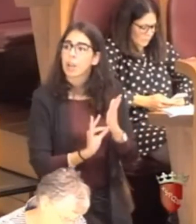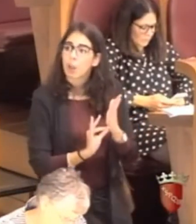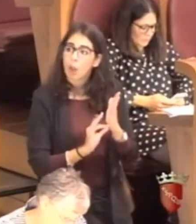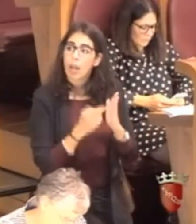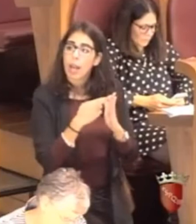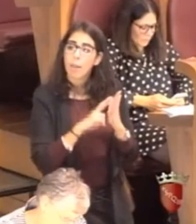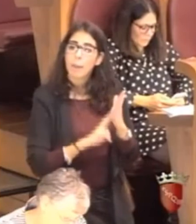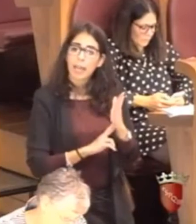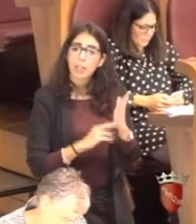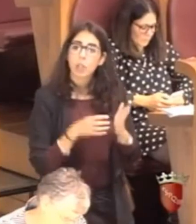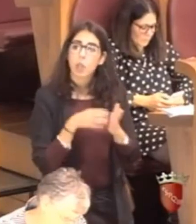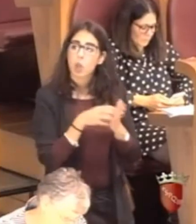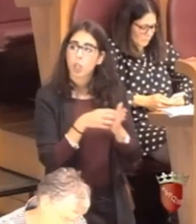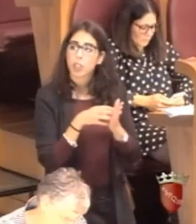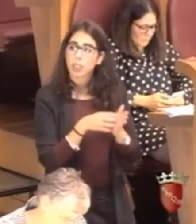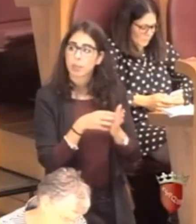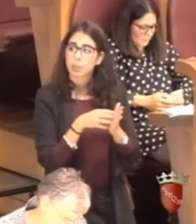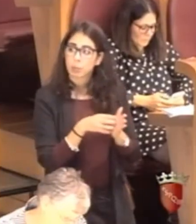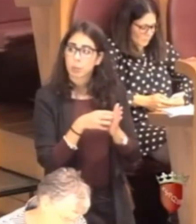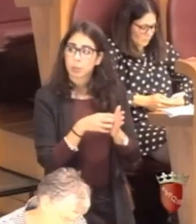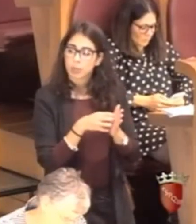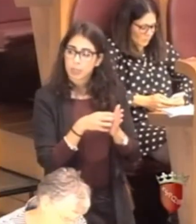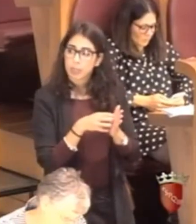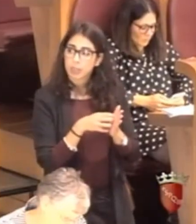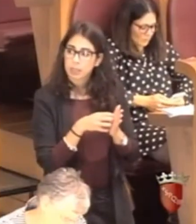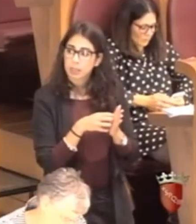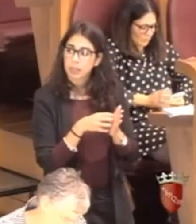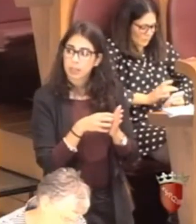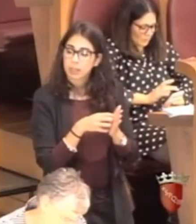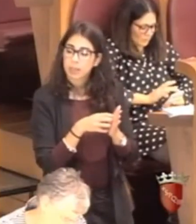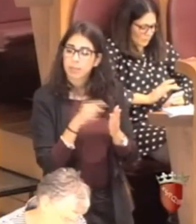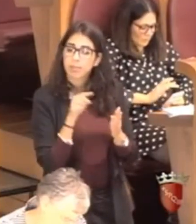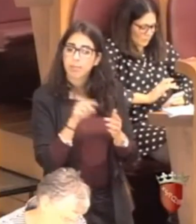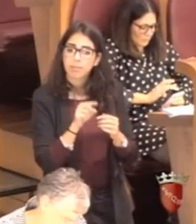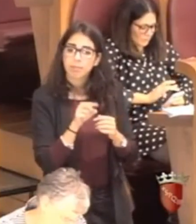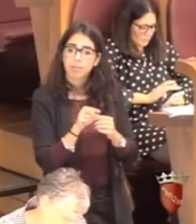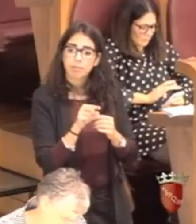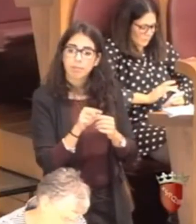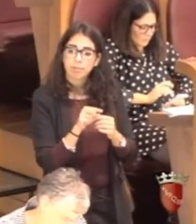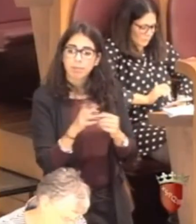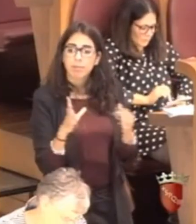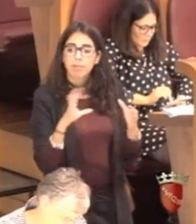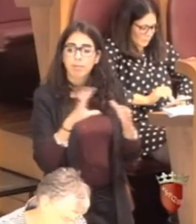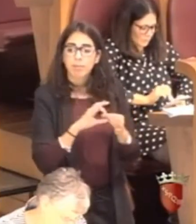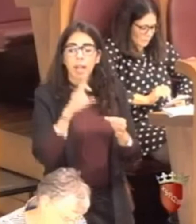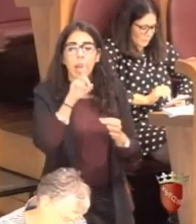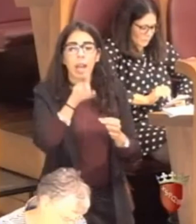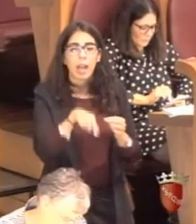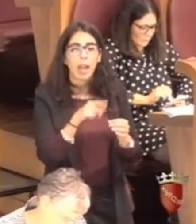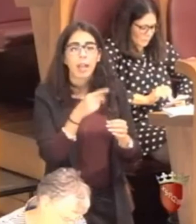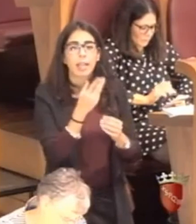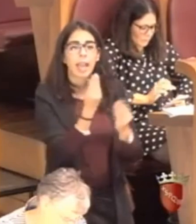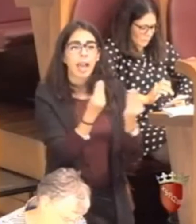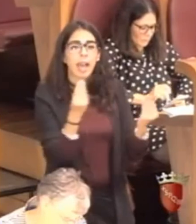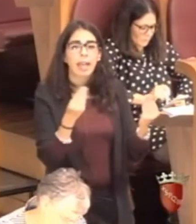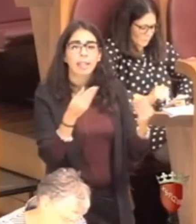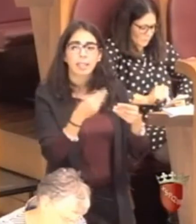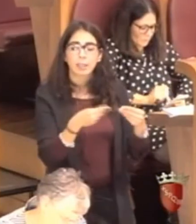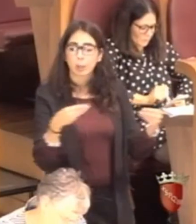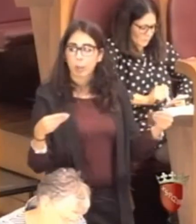contributi va comunque a coordinare anche quelli che sono gli enti strumentali,